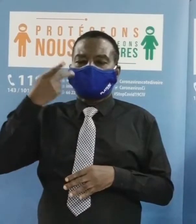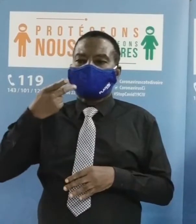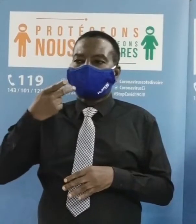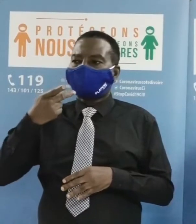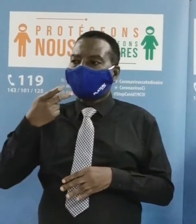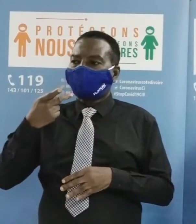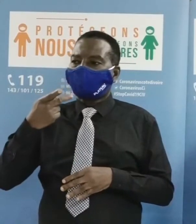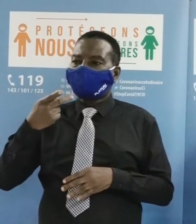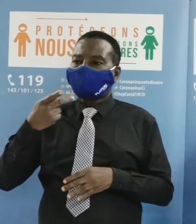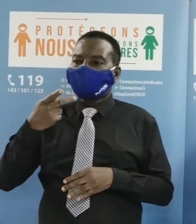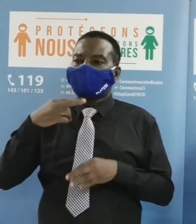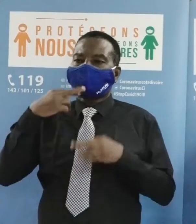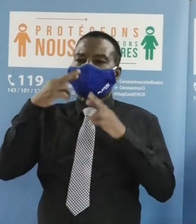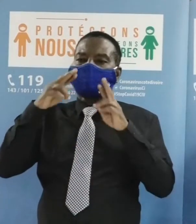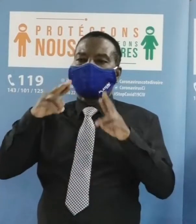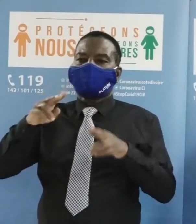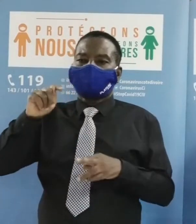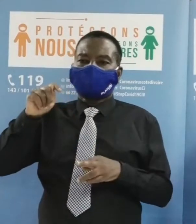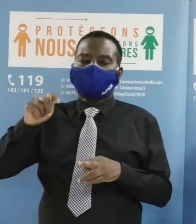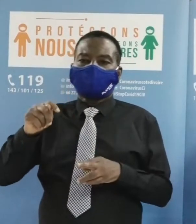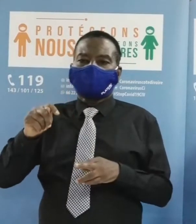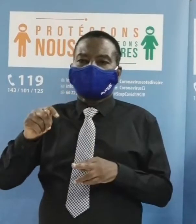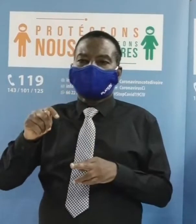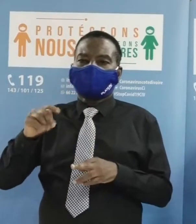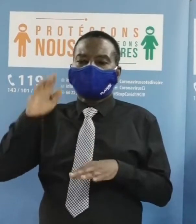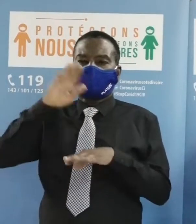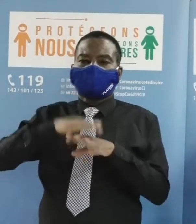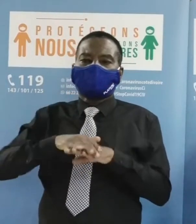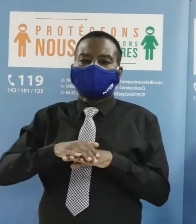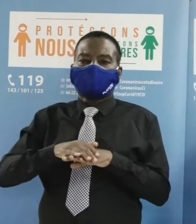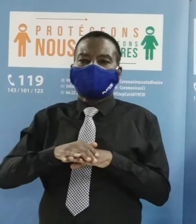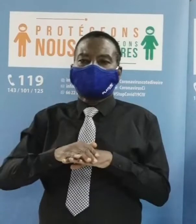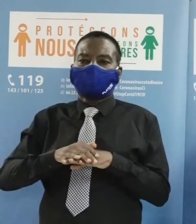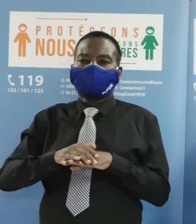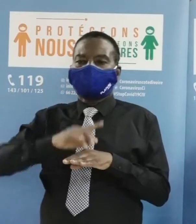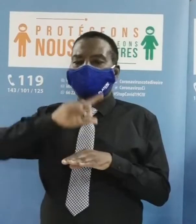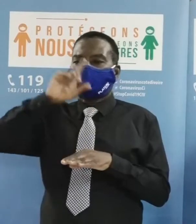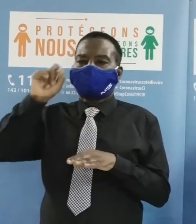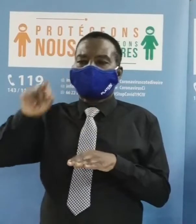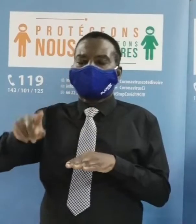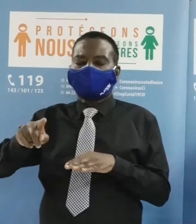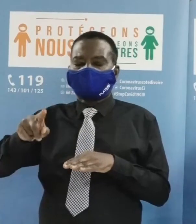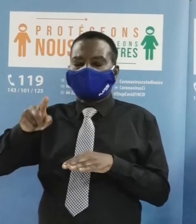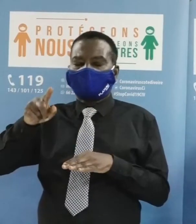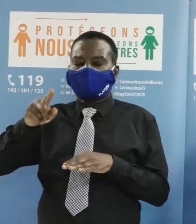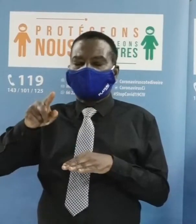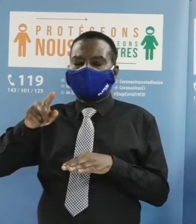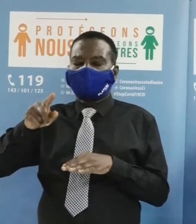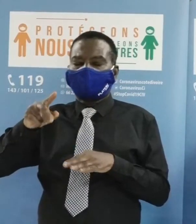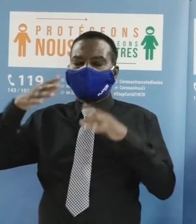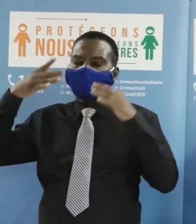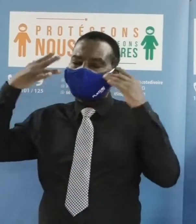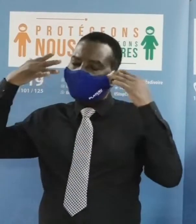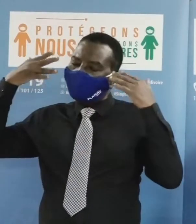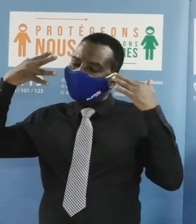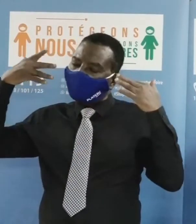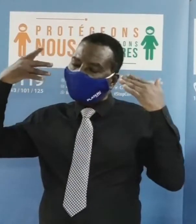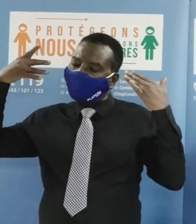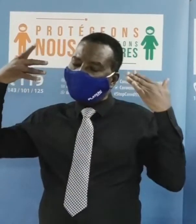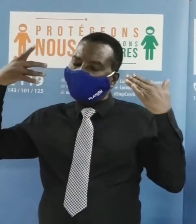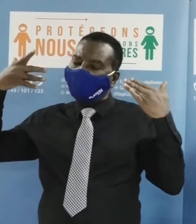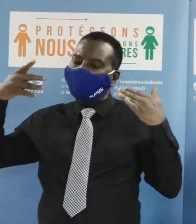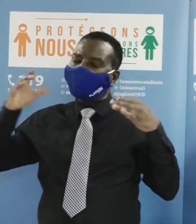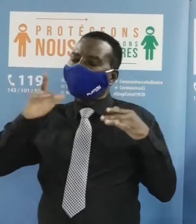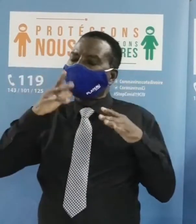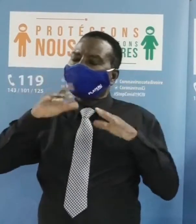à répondant donc là le bondissant sur la question de la rumeur aux mères